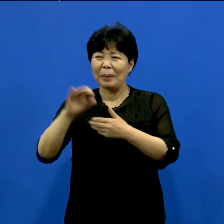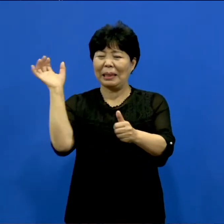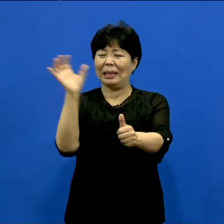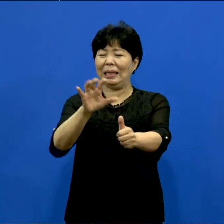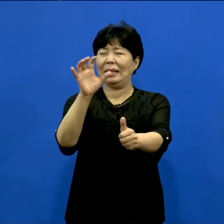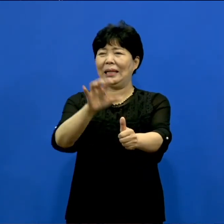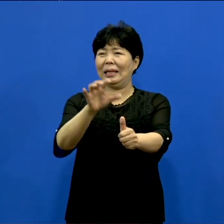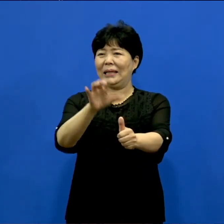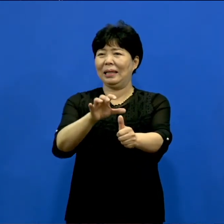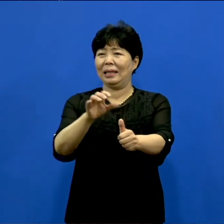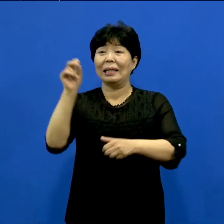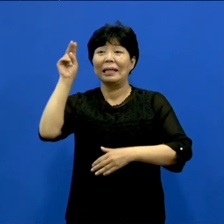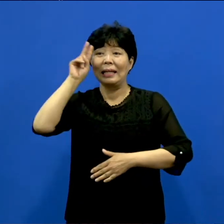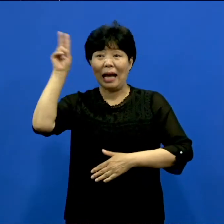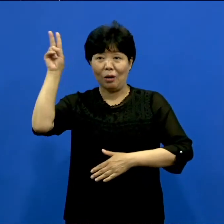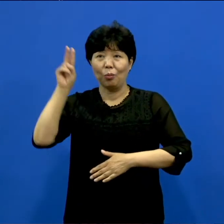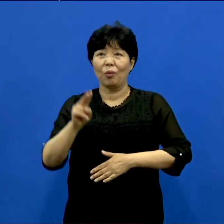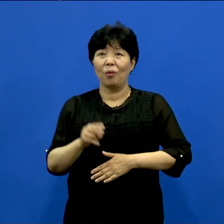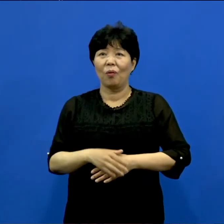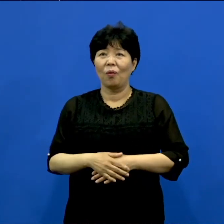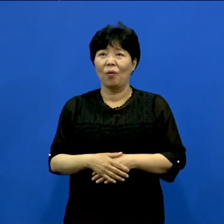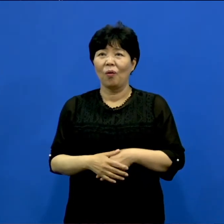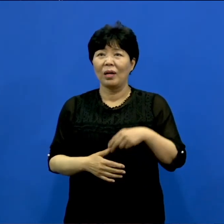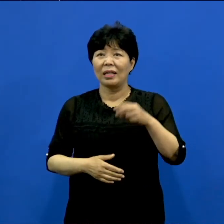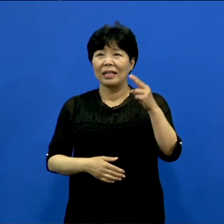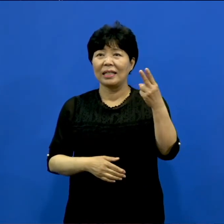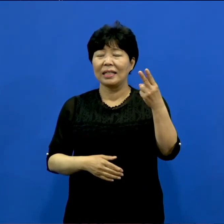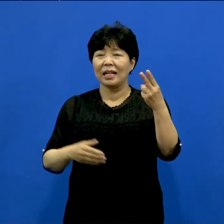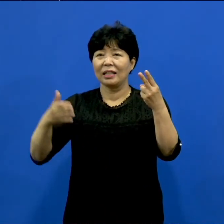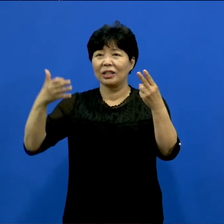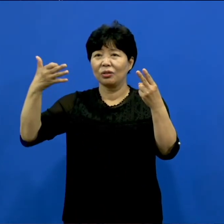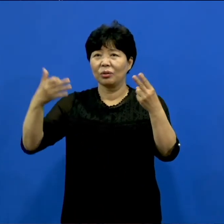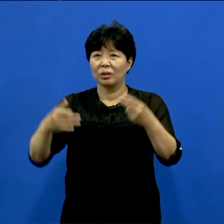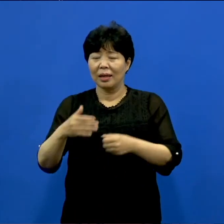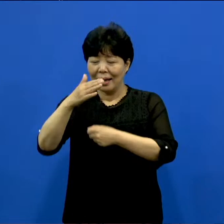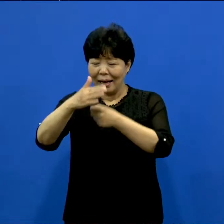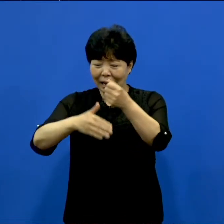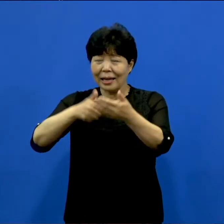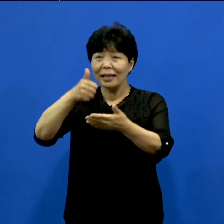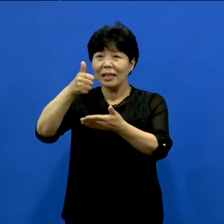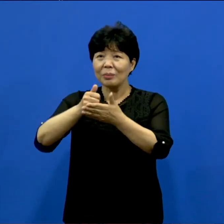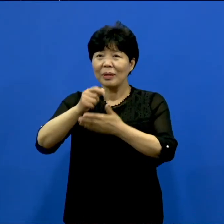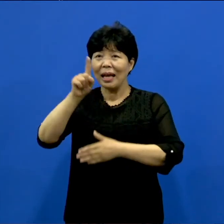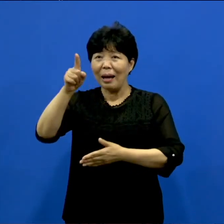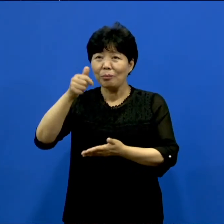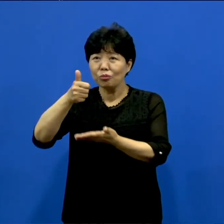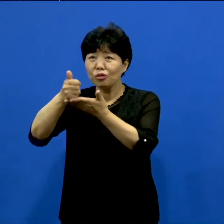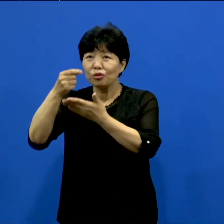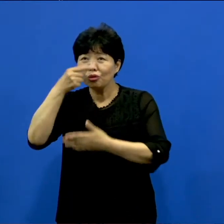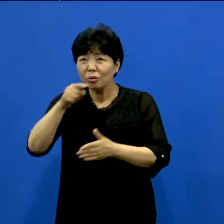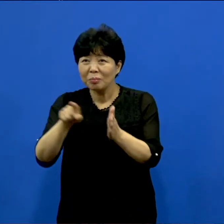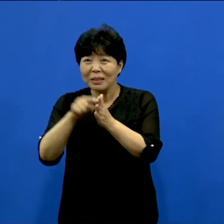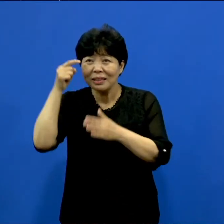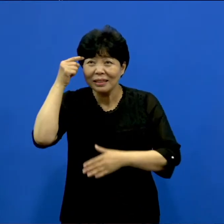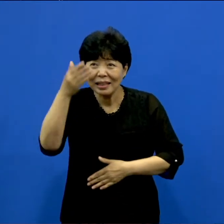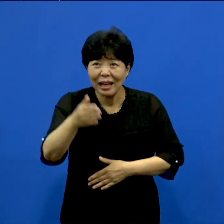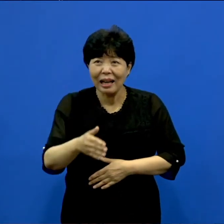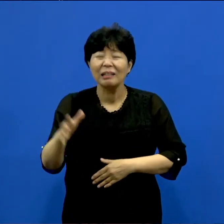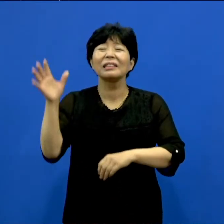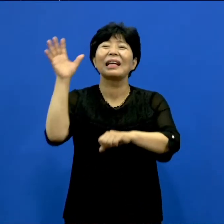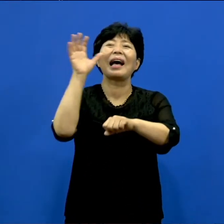2장 19절에 이렇게 합니다. 내가 하나님을 한 분인 줄을 믿느냐? 잘하는도다. 귀신들도 믿고